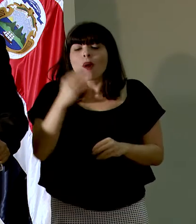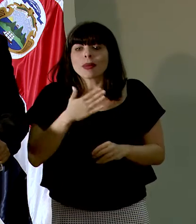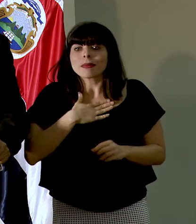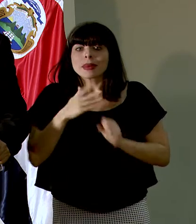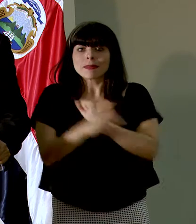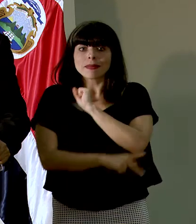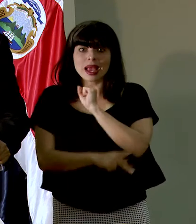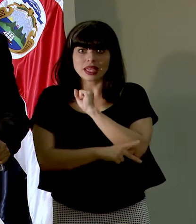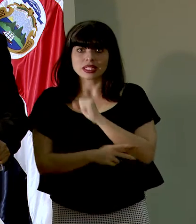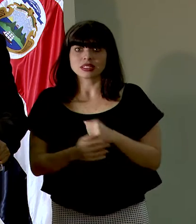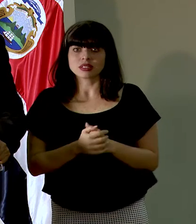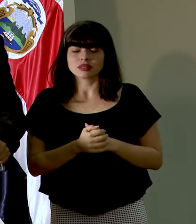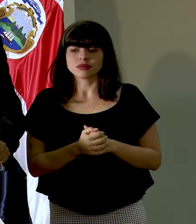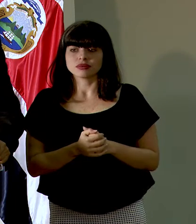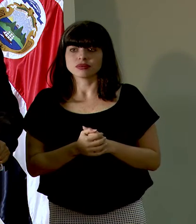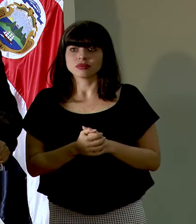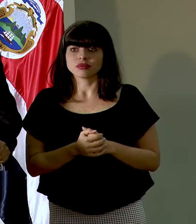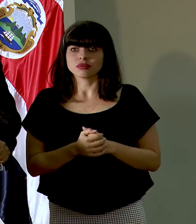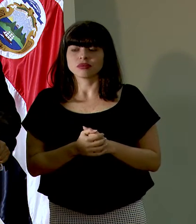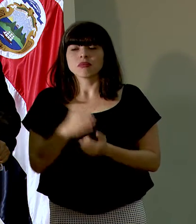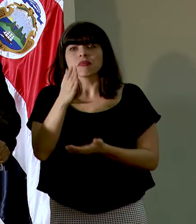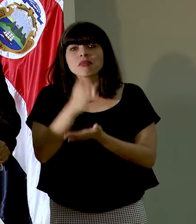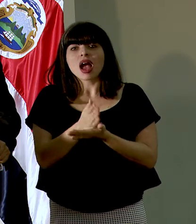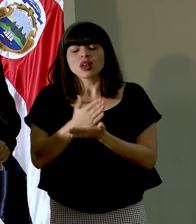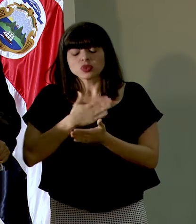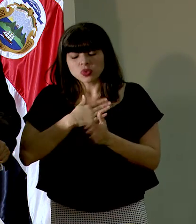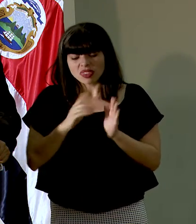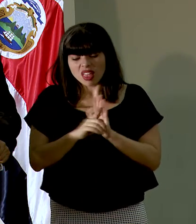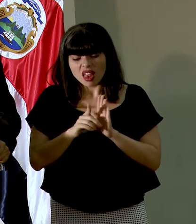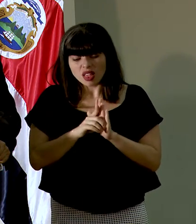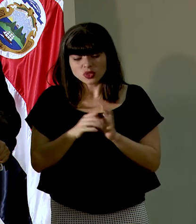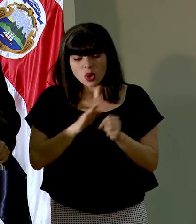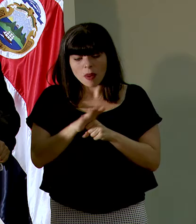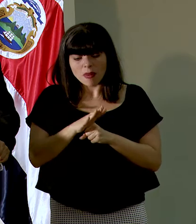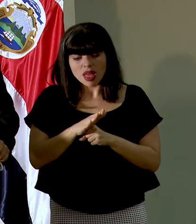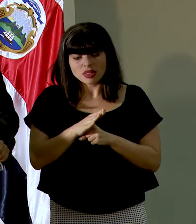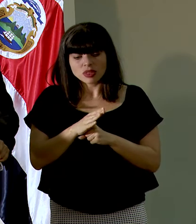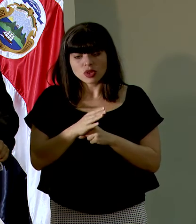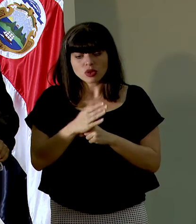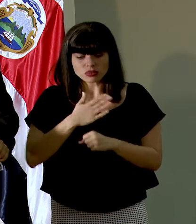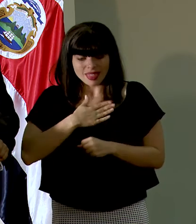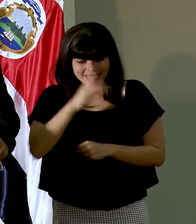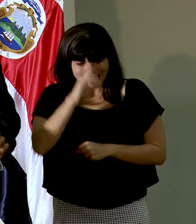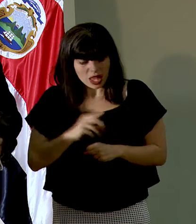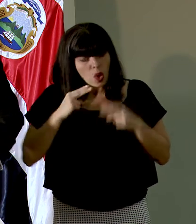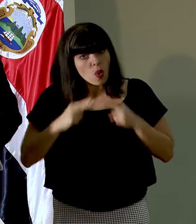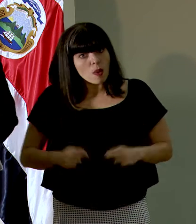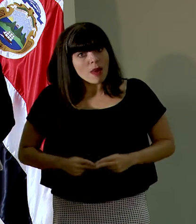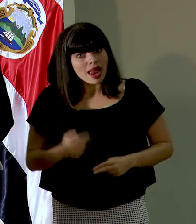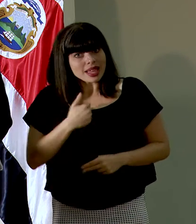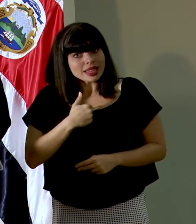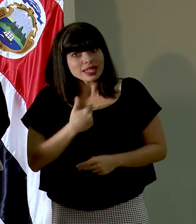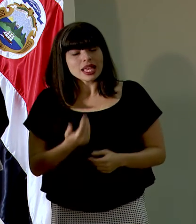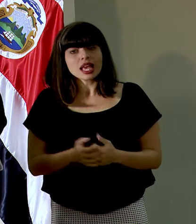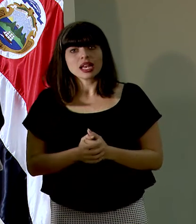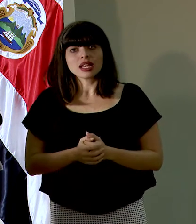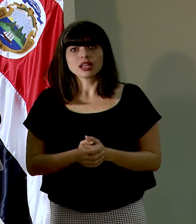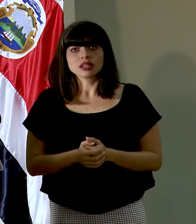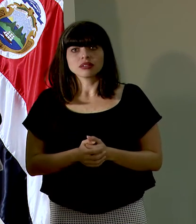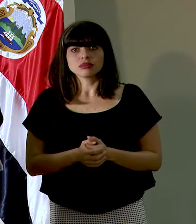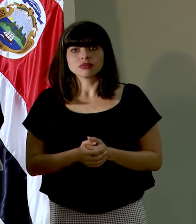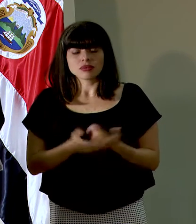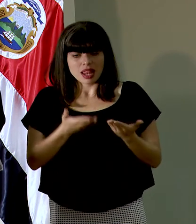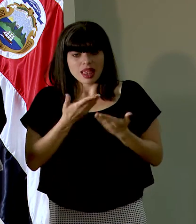país deje de tener los derechos completos que su dignidad humana le